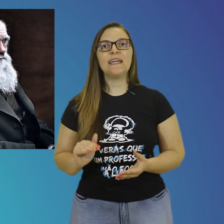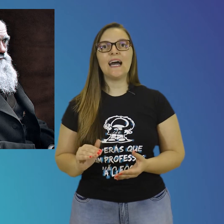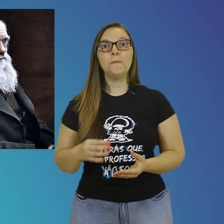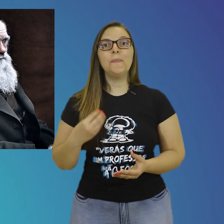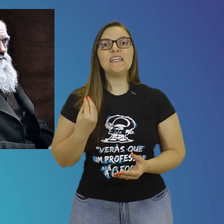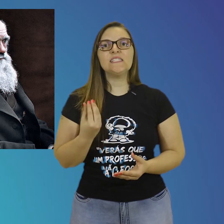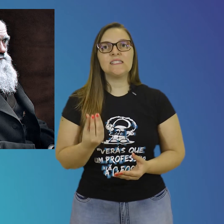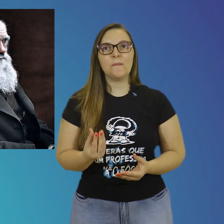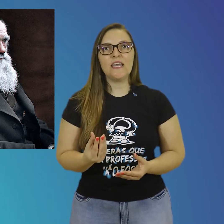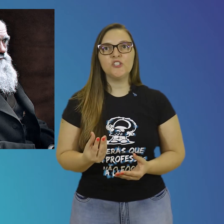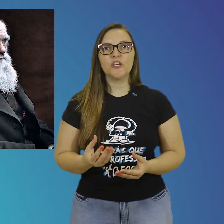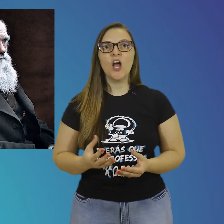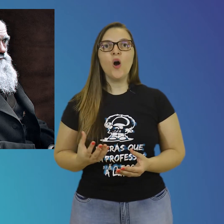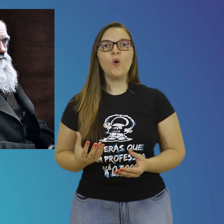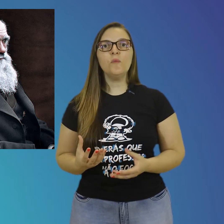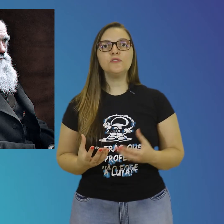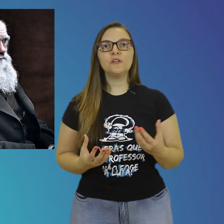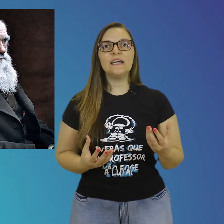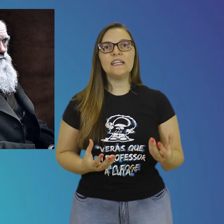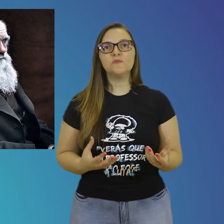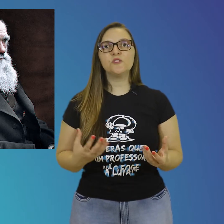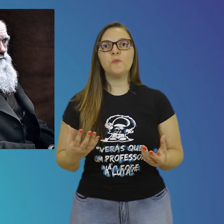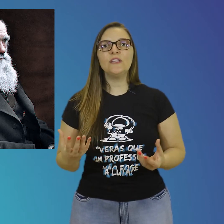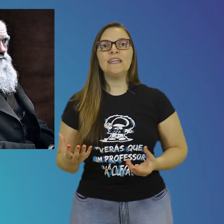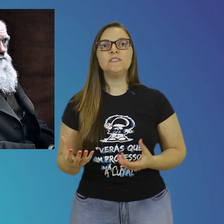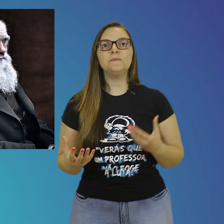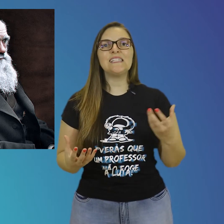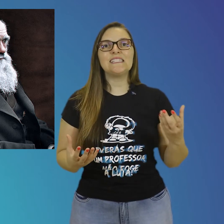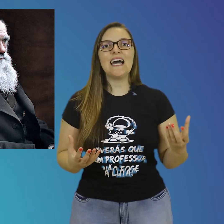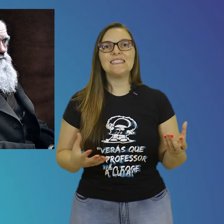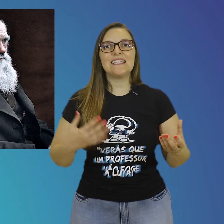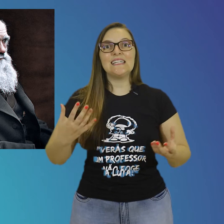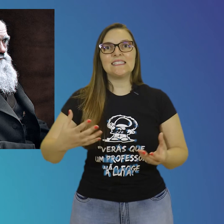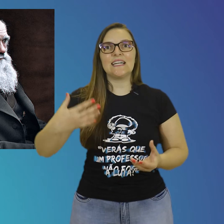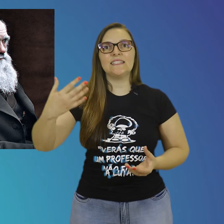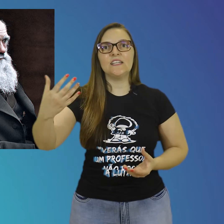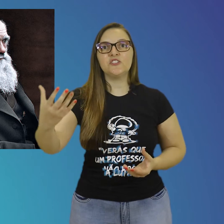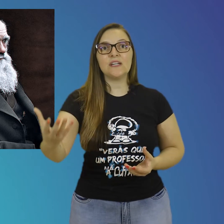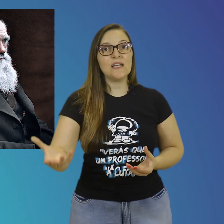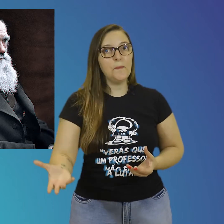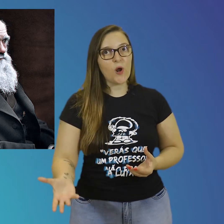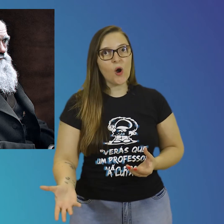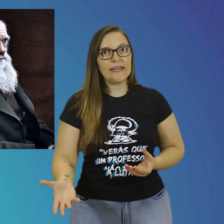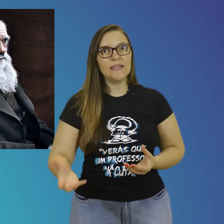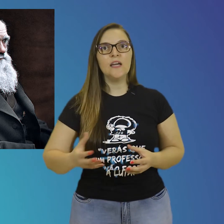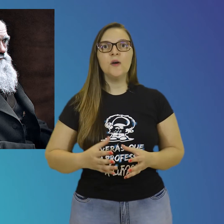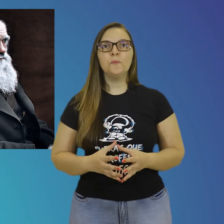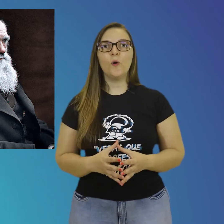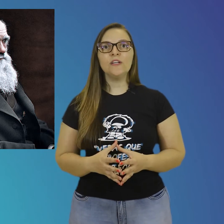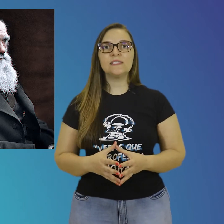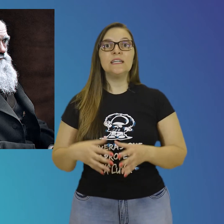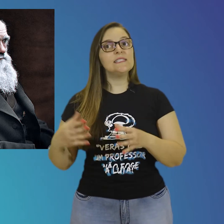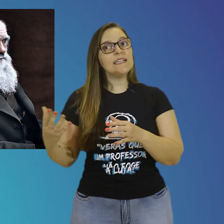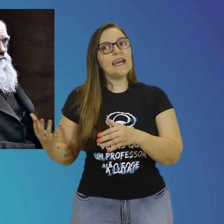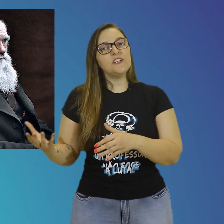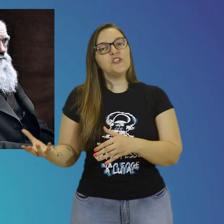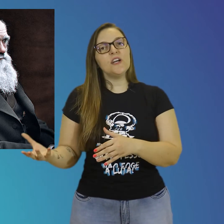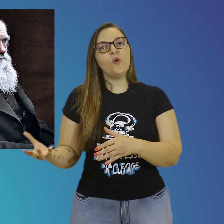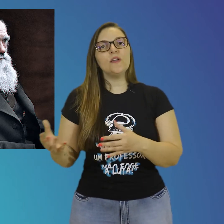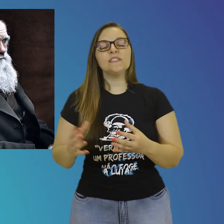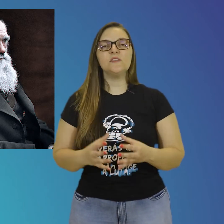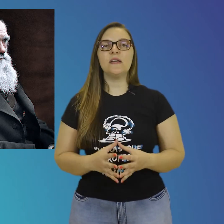não pôde explicar precisamente como os organismos poderiam passar tais características à prole, pois